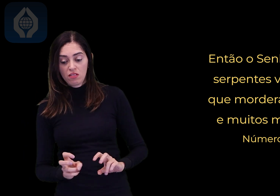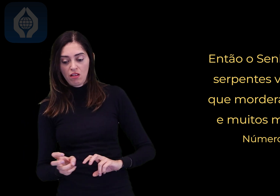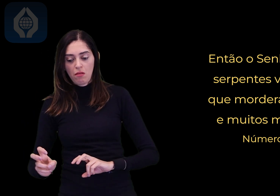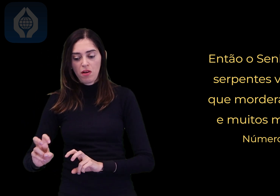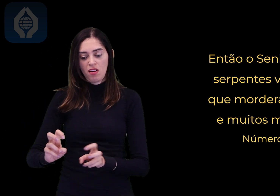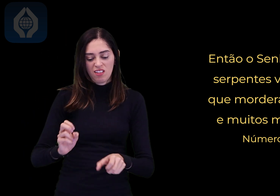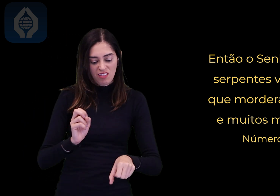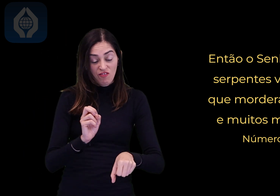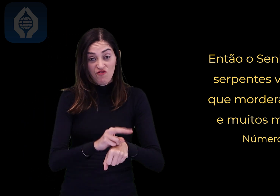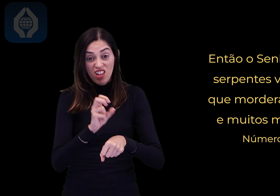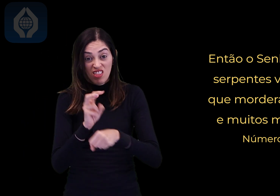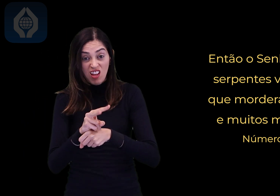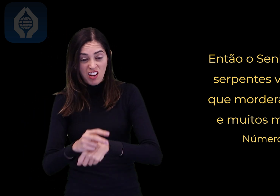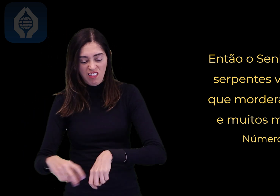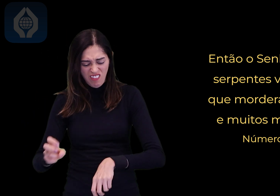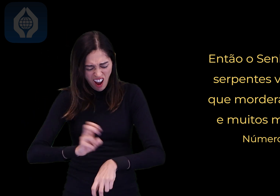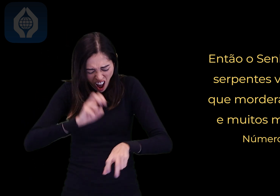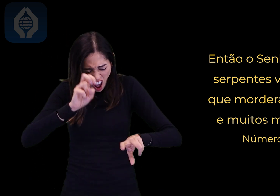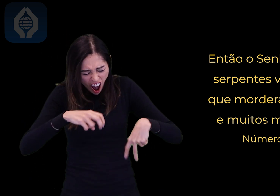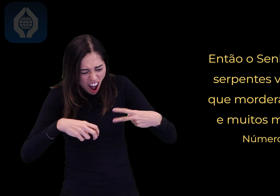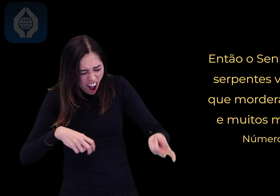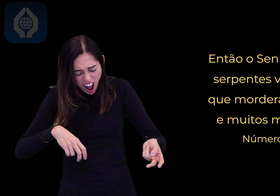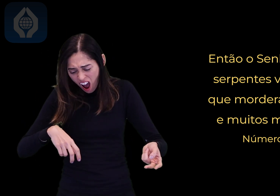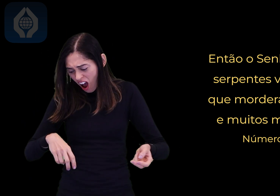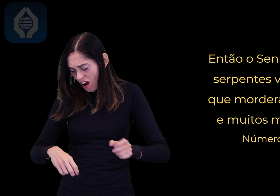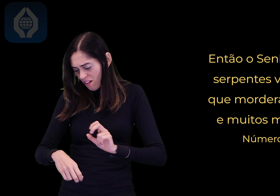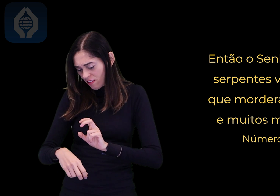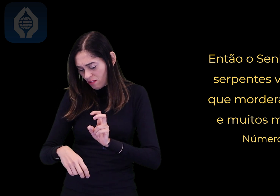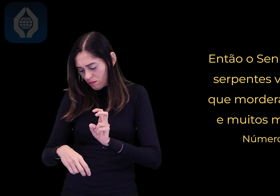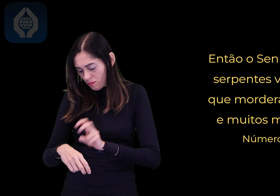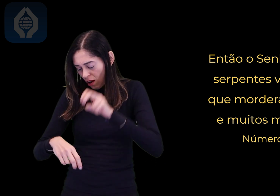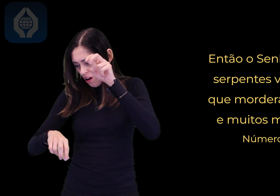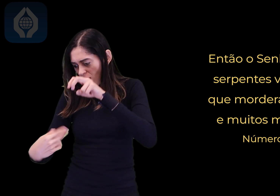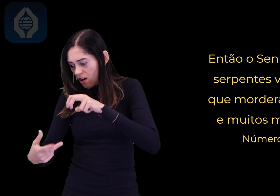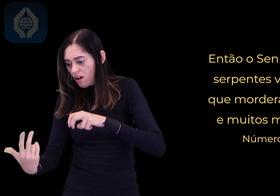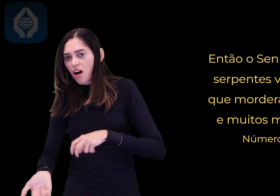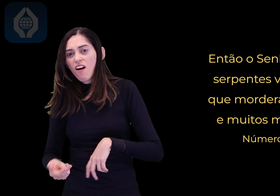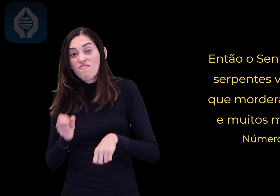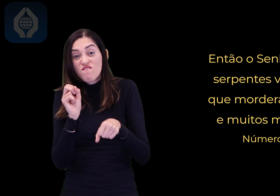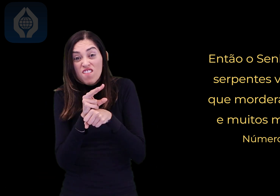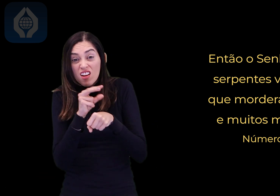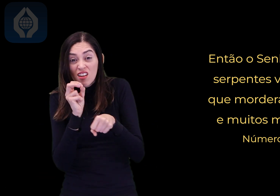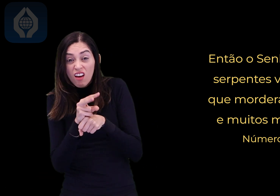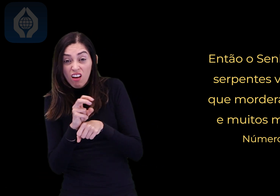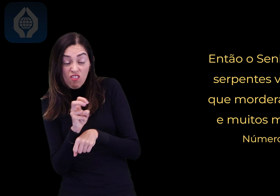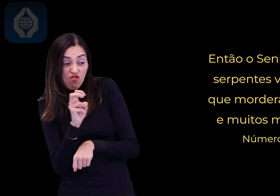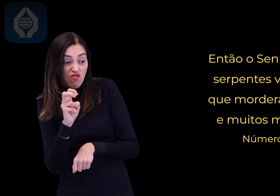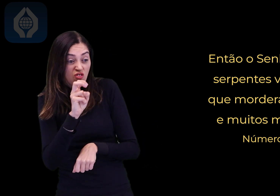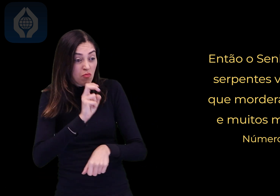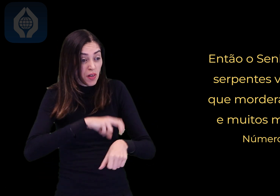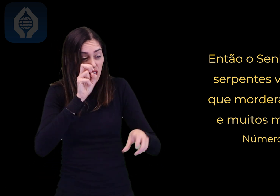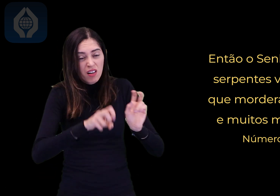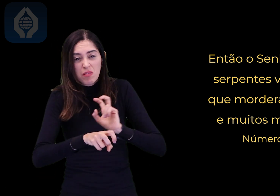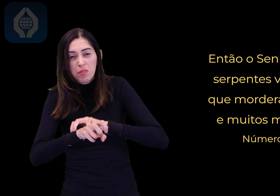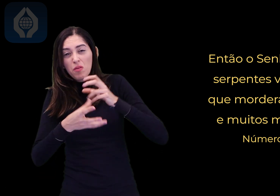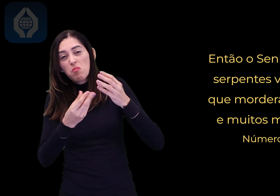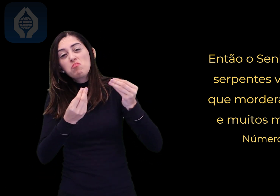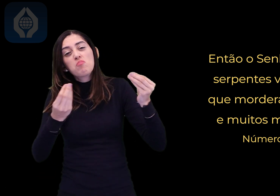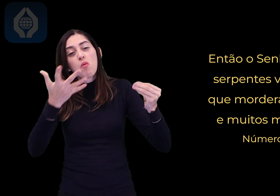os israelitas e muitos deles morreram. Em Números 21, 6, quando diz: então o Senhor enviou serpentes venenosas